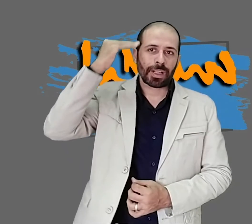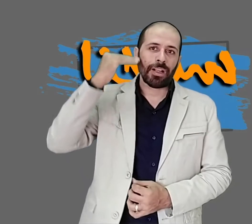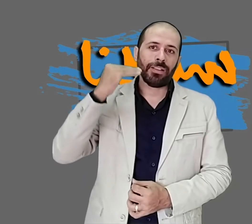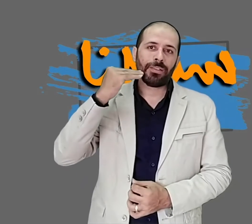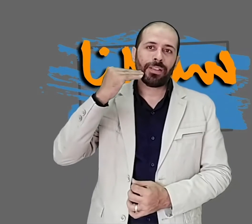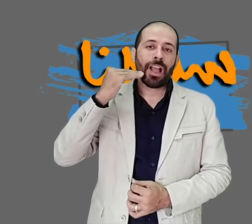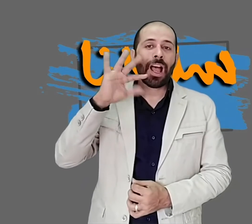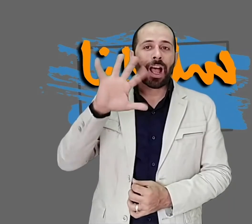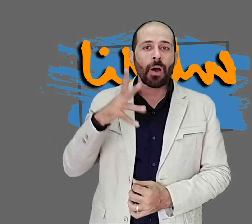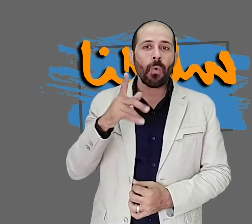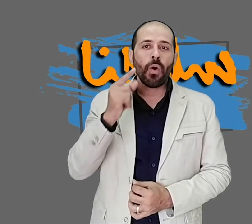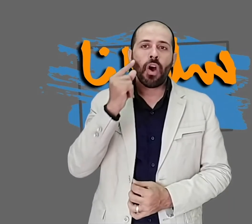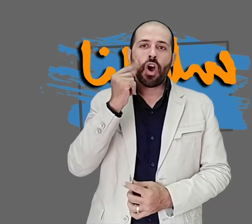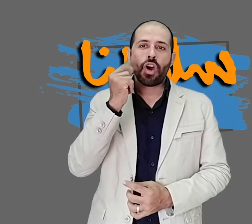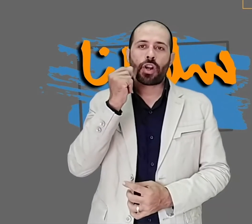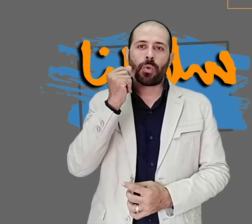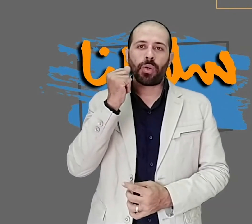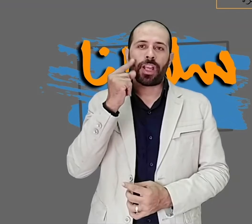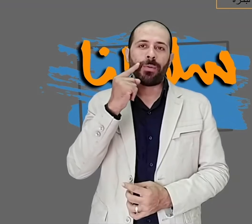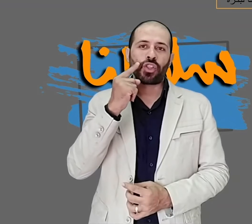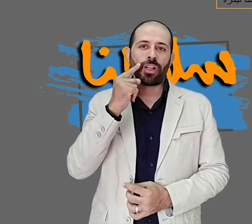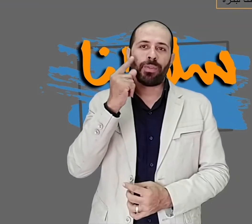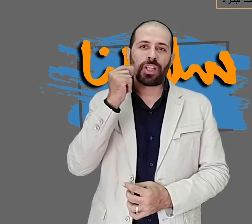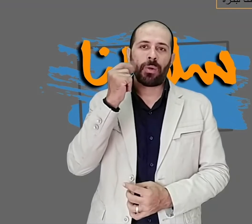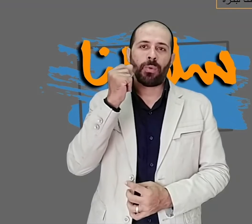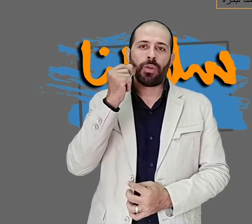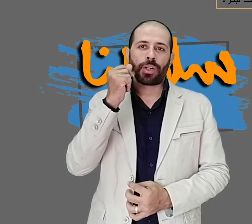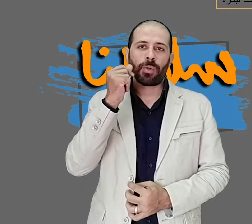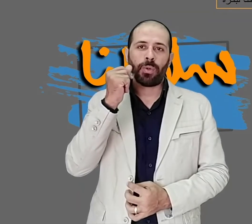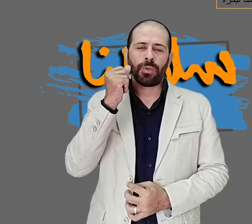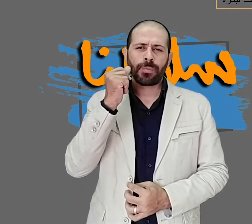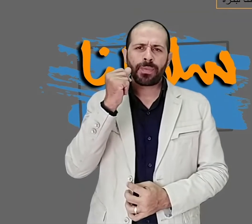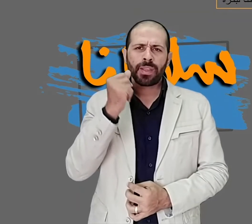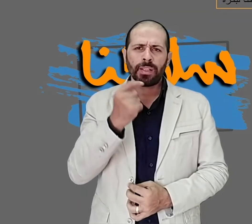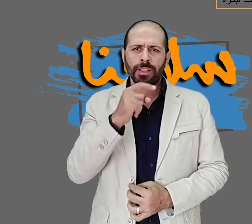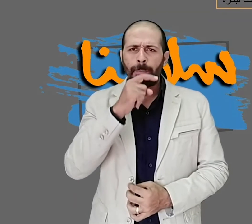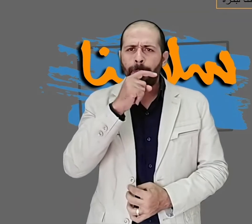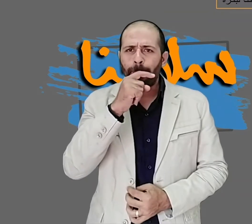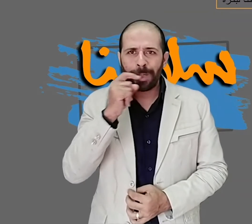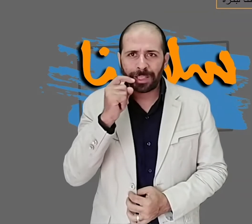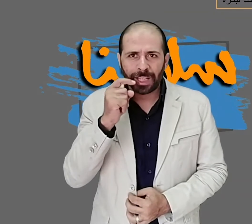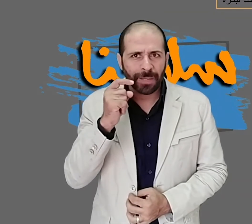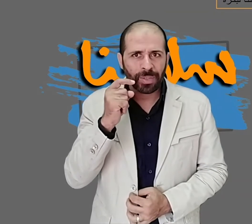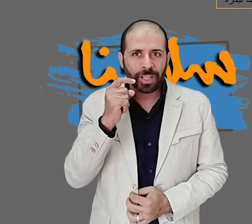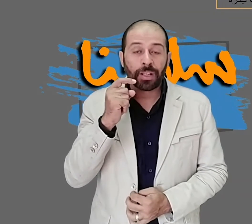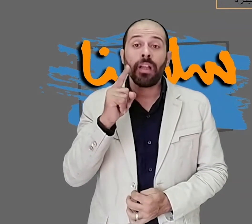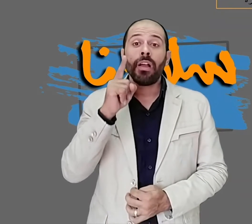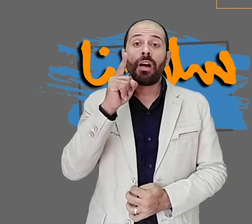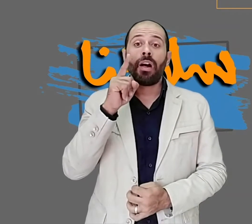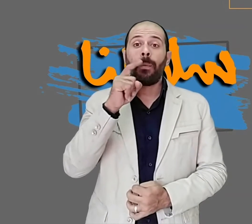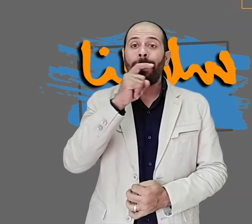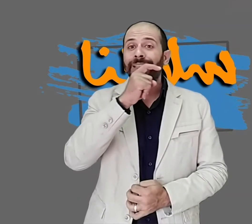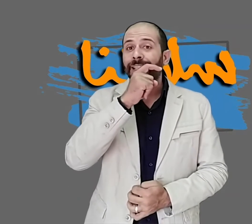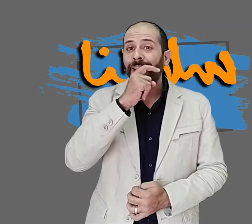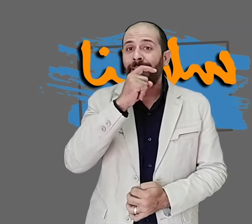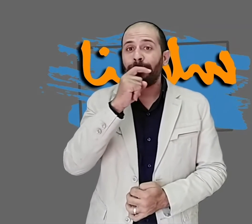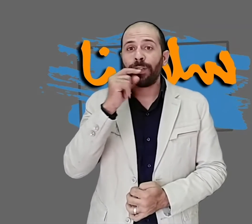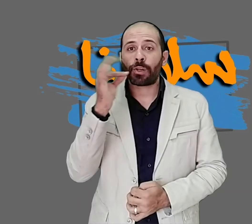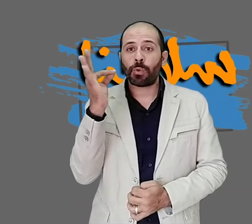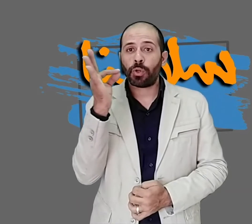امرأة أو رجل جاي مش أنا بتاعه، رجل. طب بنت جاية منين؟ بنت جاية من الروج